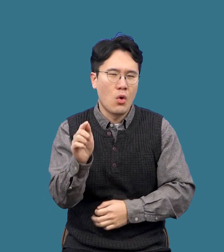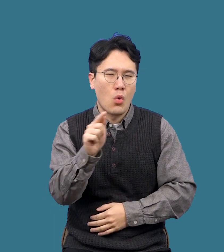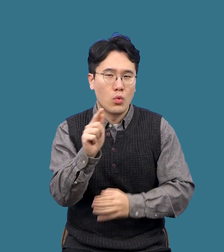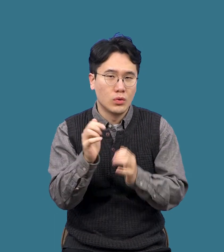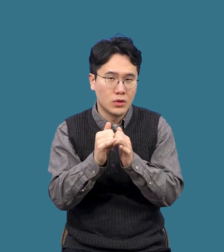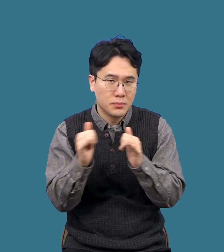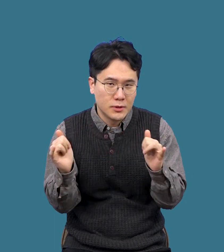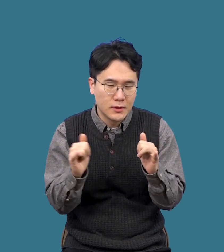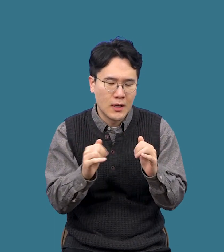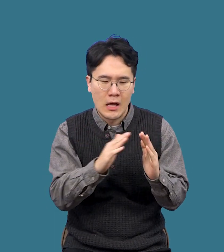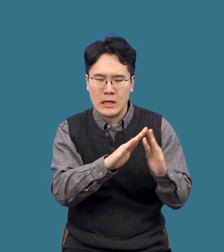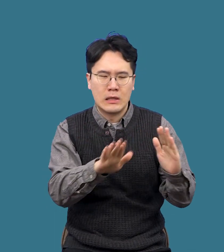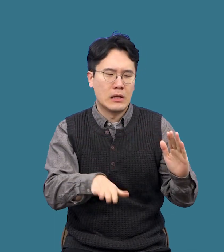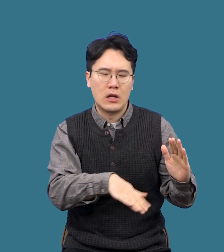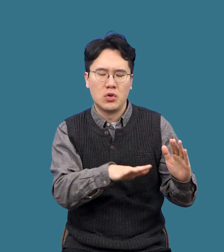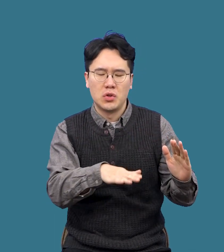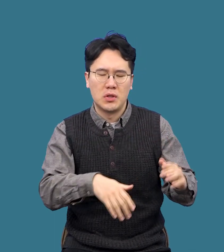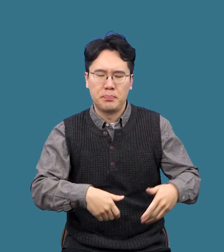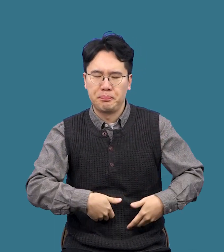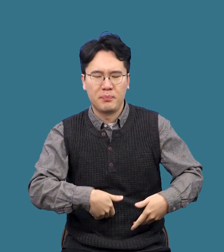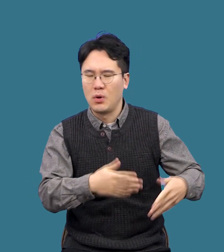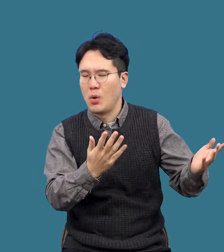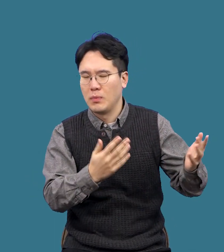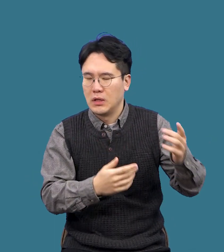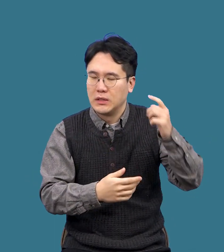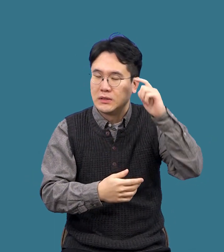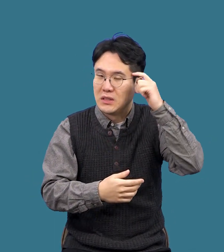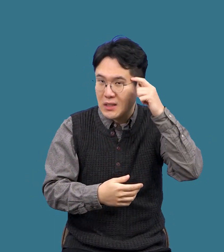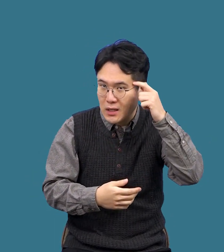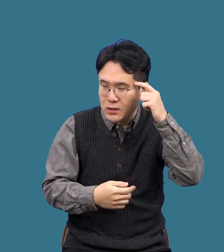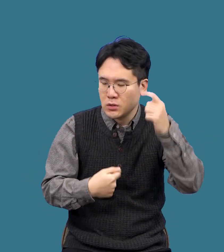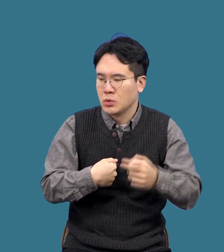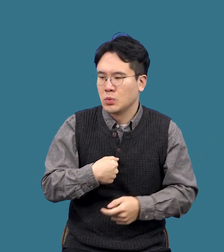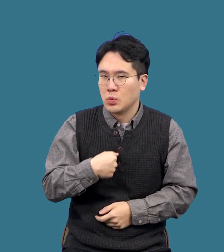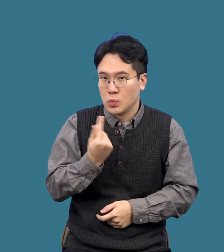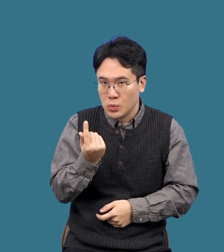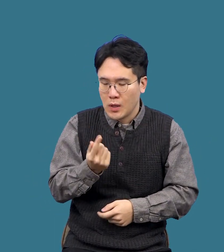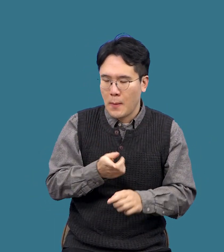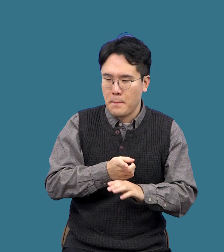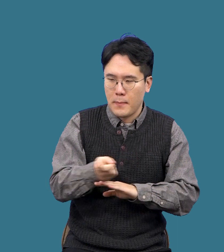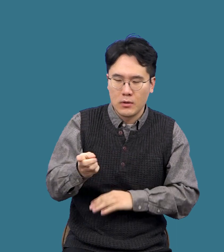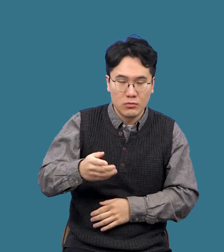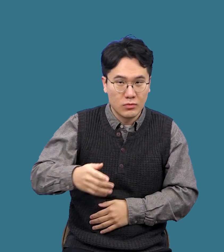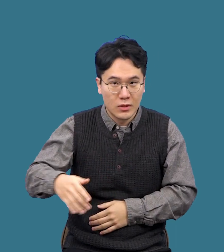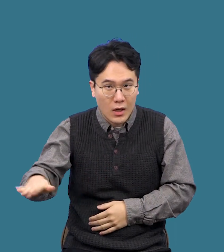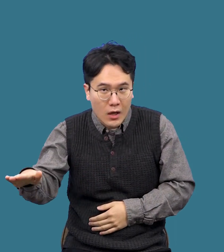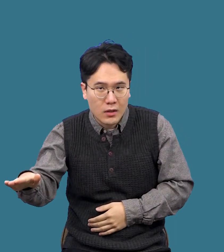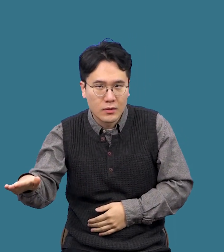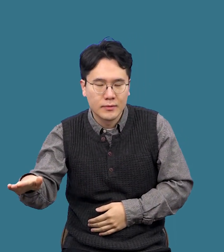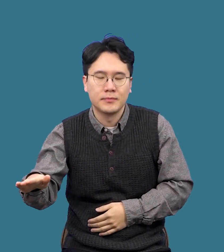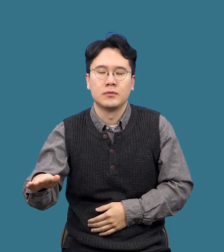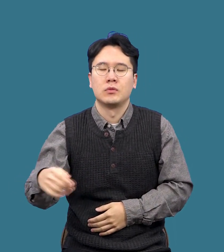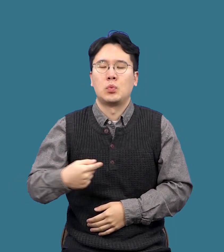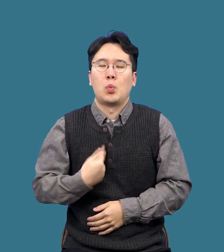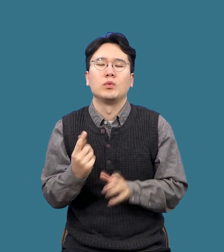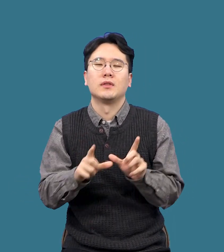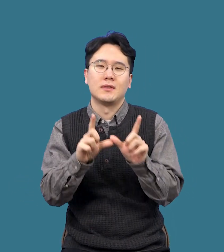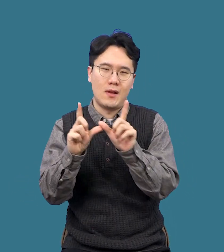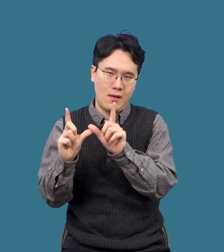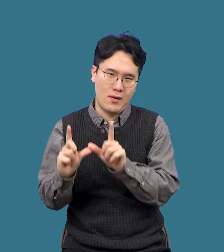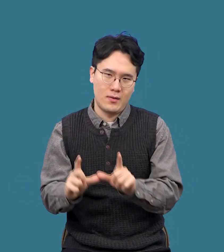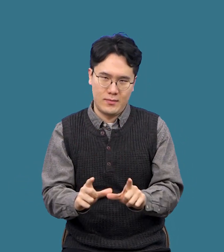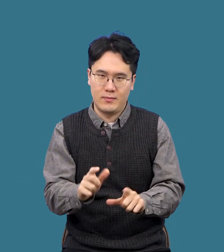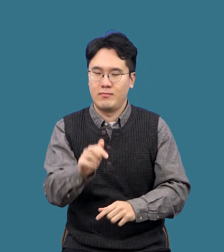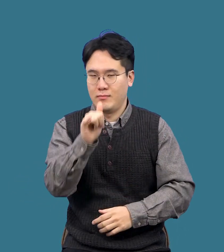가정 바깥으로 뛰쳐나가 싱글 라이프를 살아가는 사람들도 없지 않아 있습니다. 교회에서도